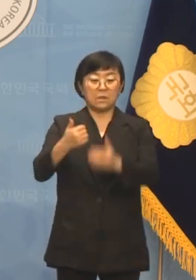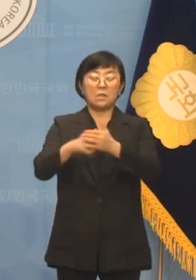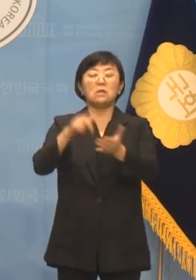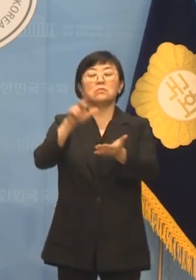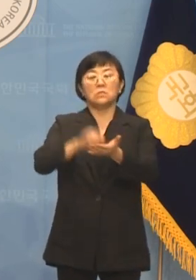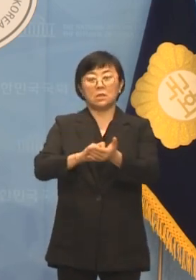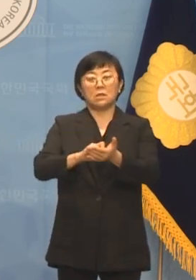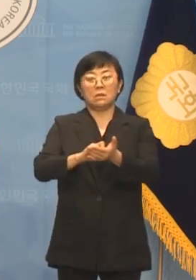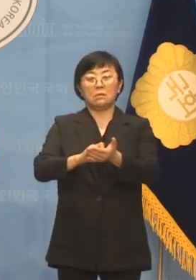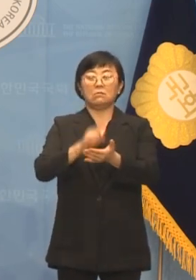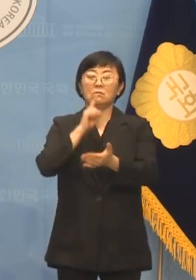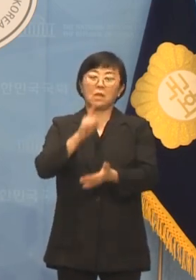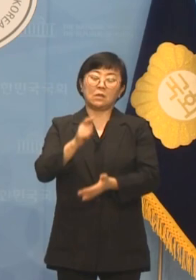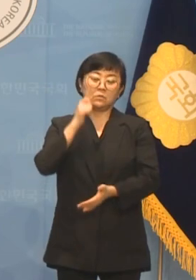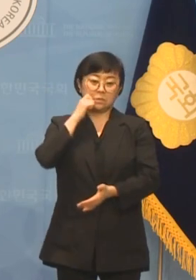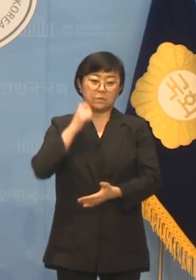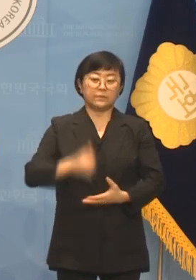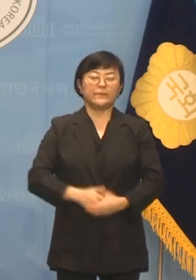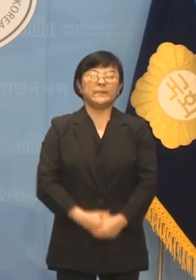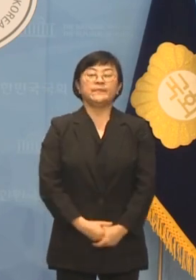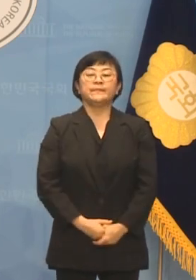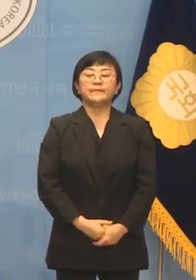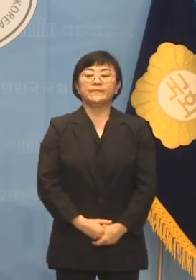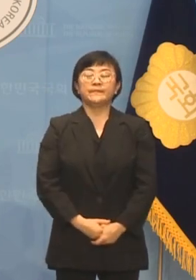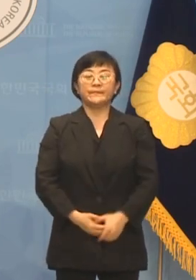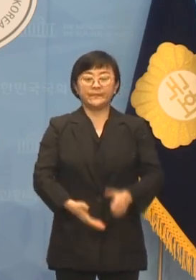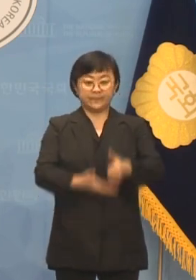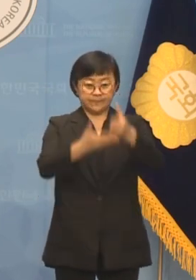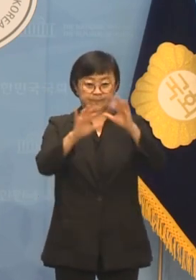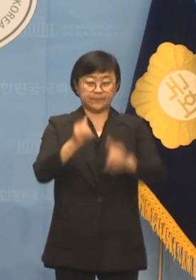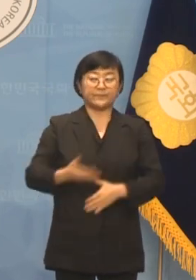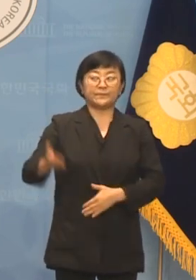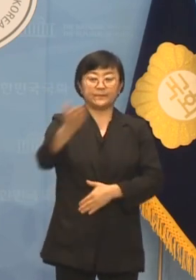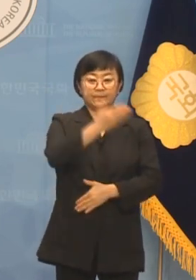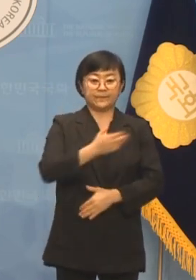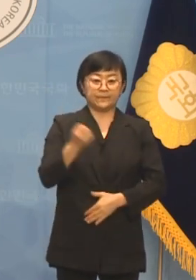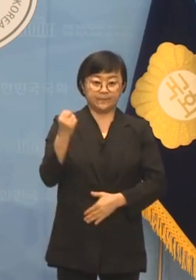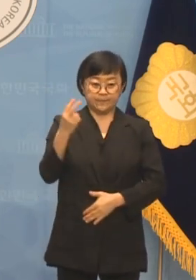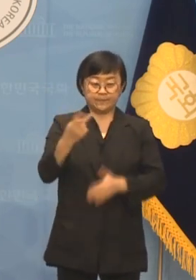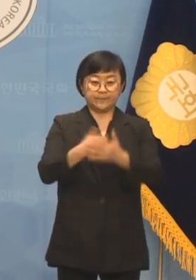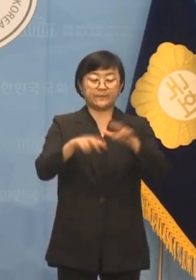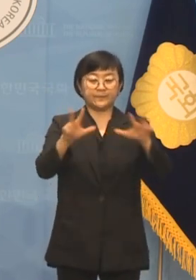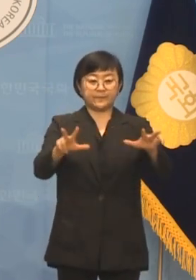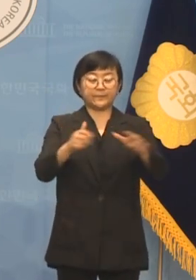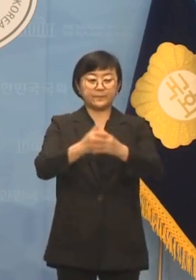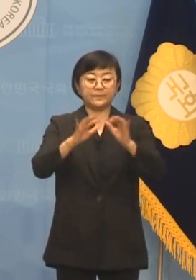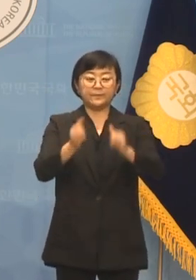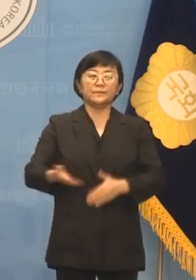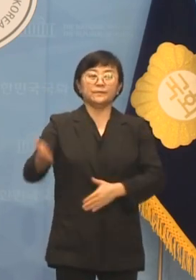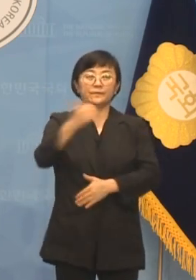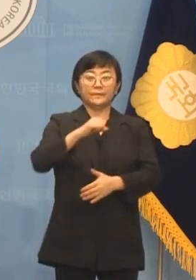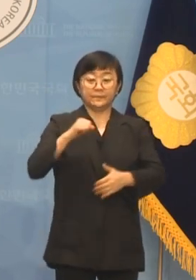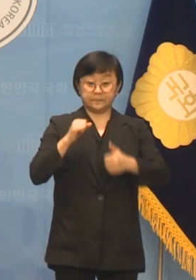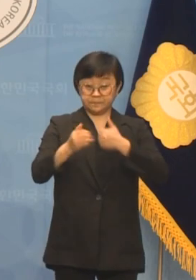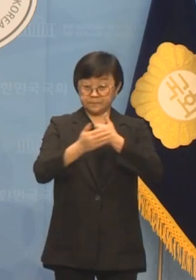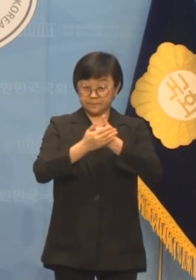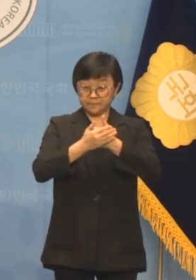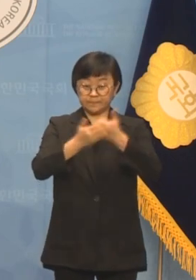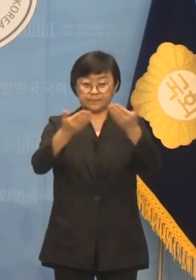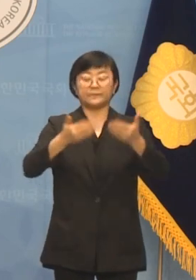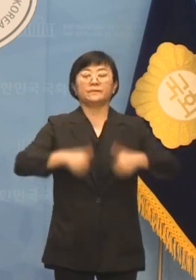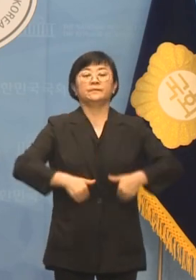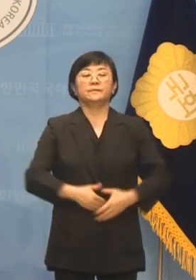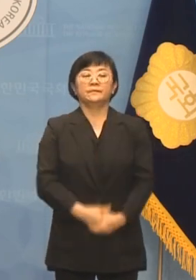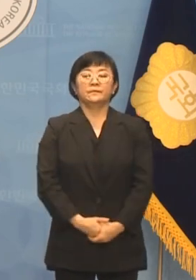문제를 언급조차 하지 않고 있습니다. 존경하는 국민 여러분, 이제 국민 여러분이 힘을 모아주셔야